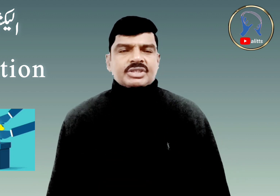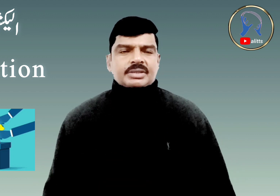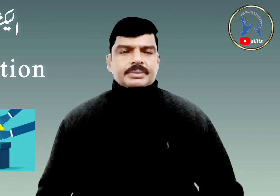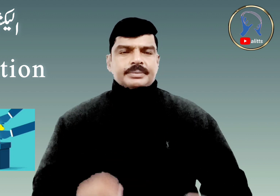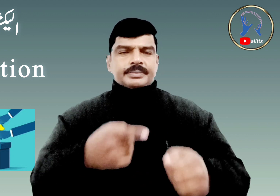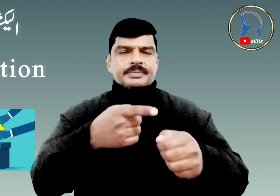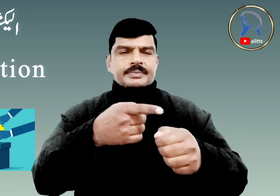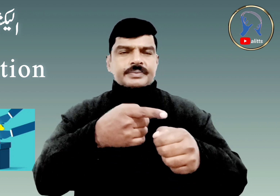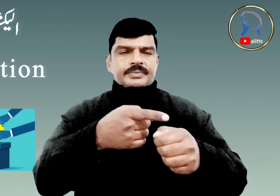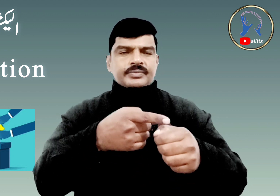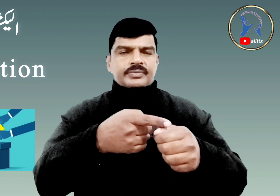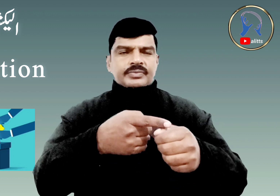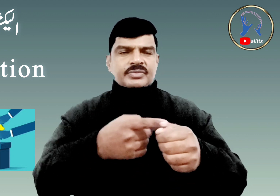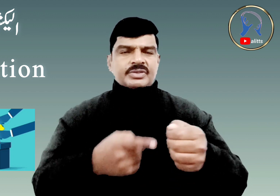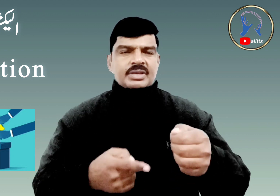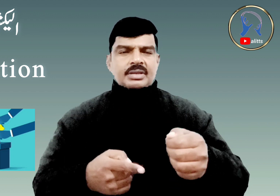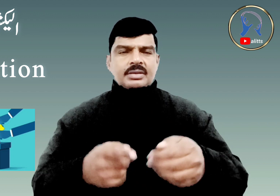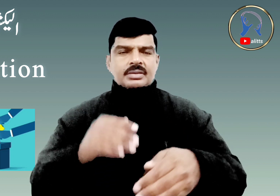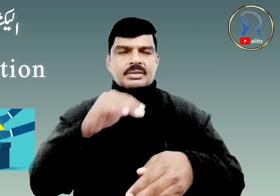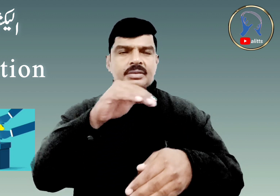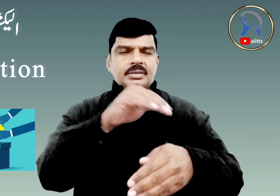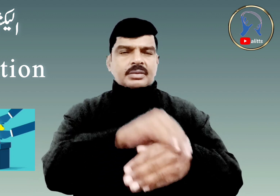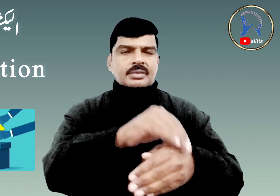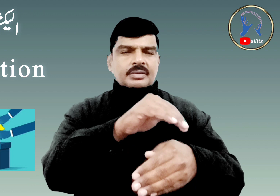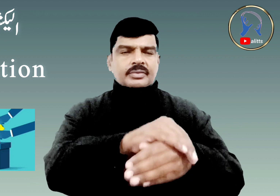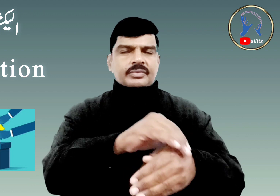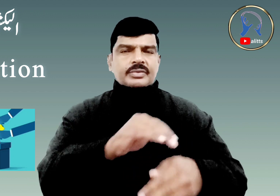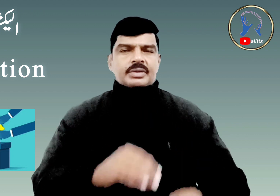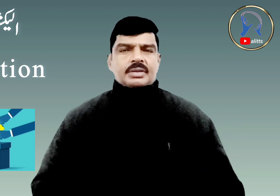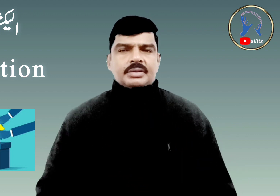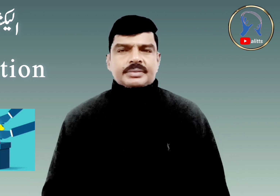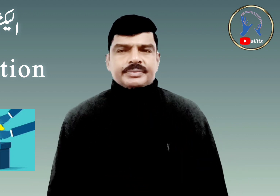इलेक्शन, सही लगाना, वोटर।